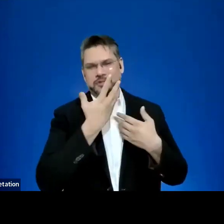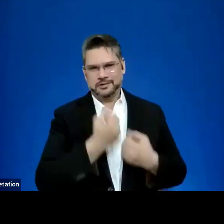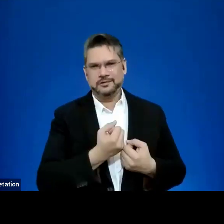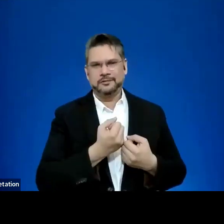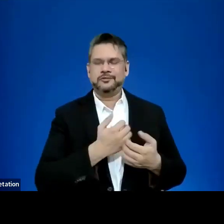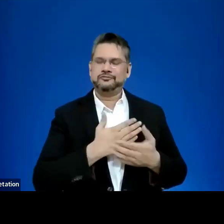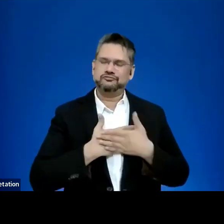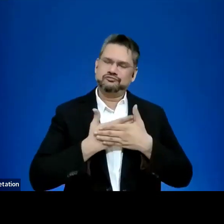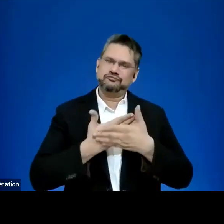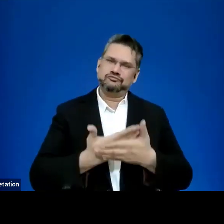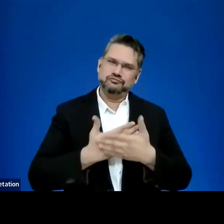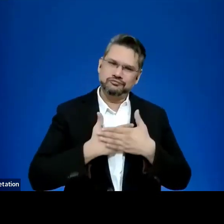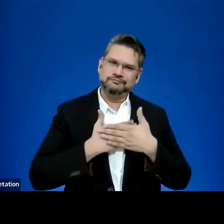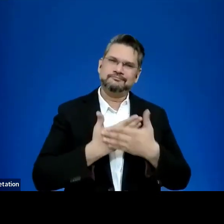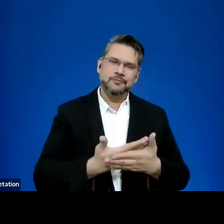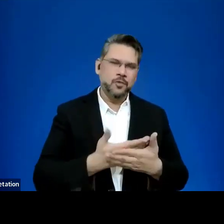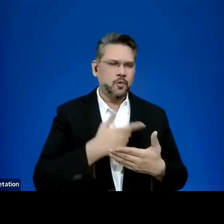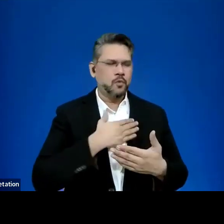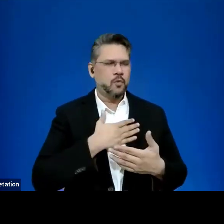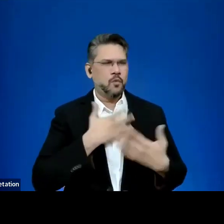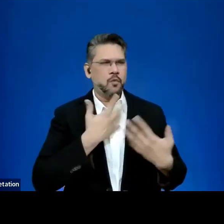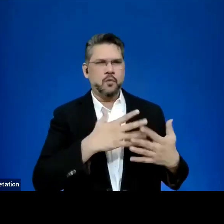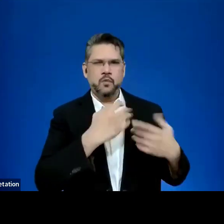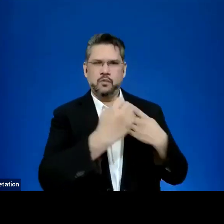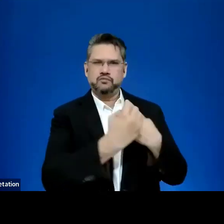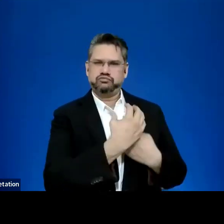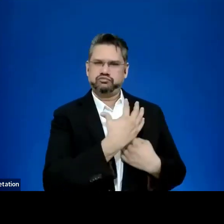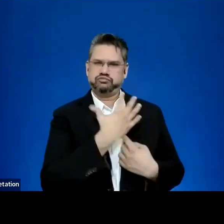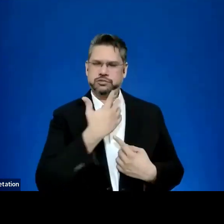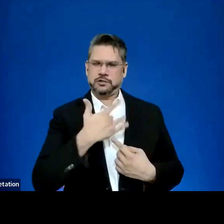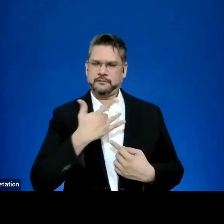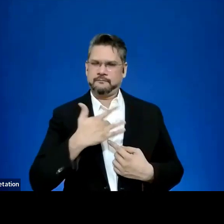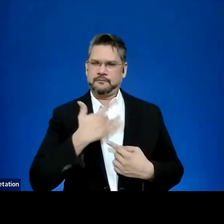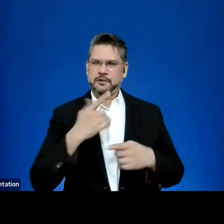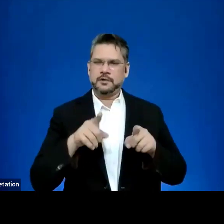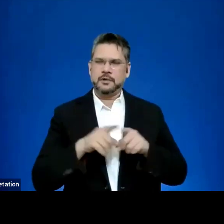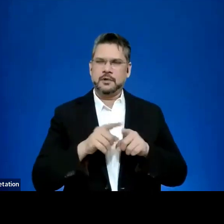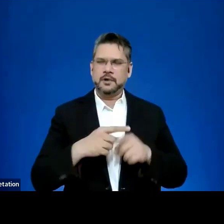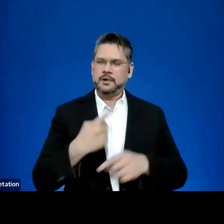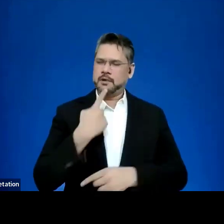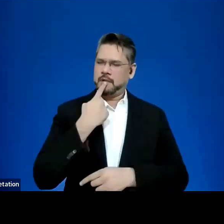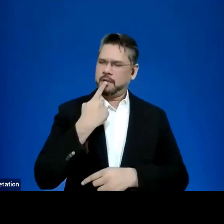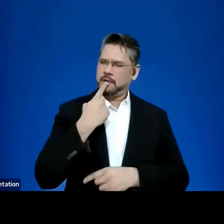非常非常贴心的一个人，而且非常的慷慨，